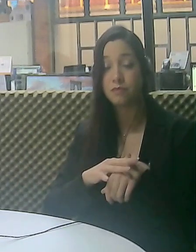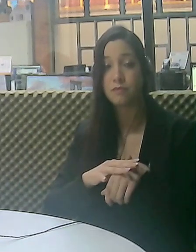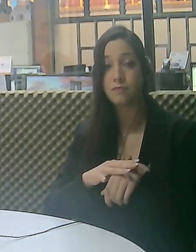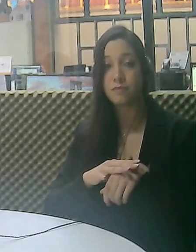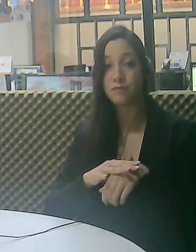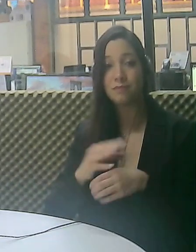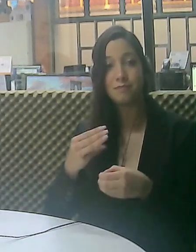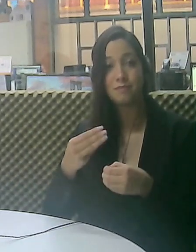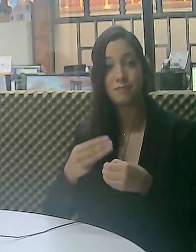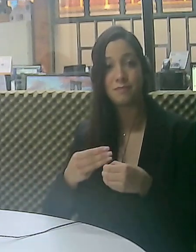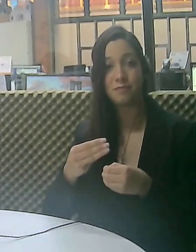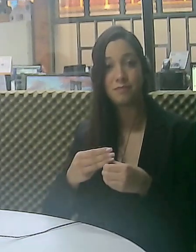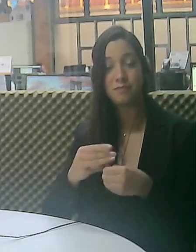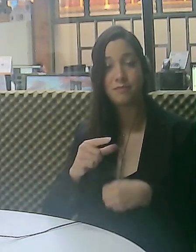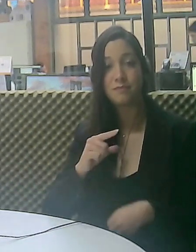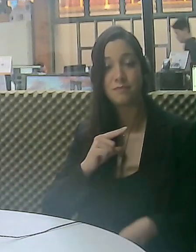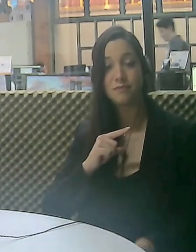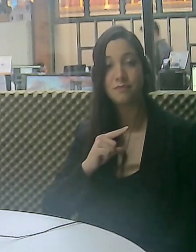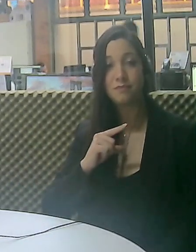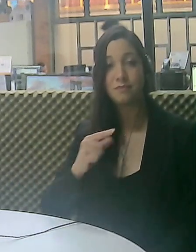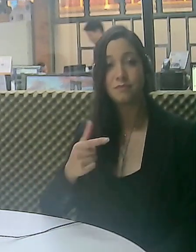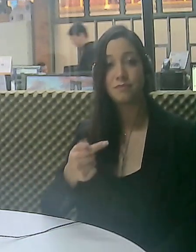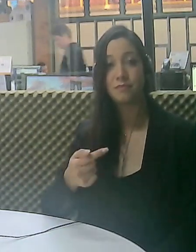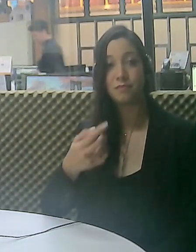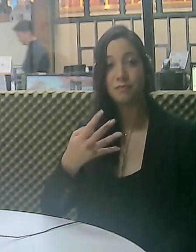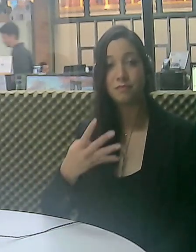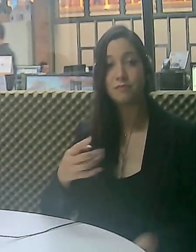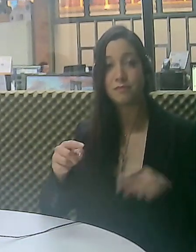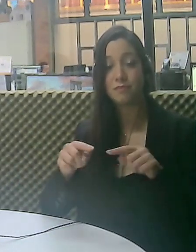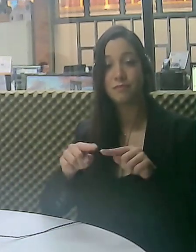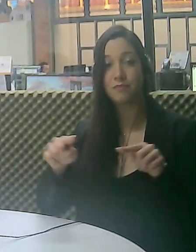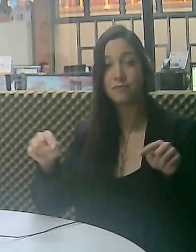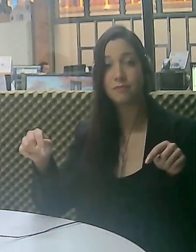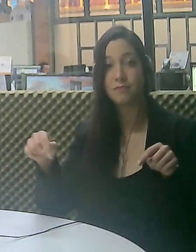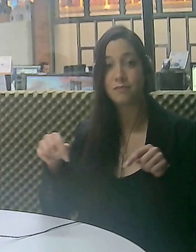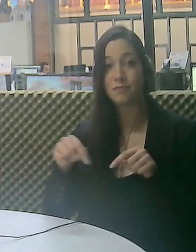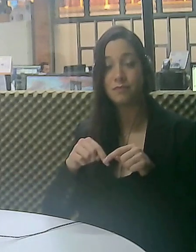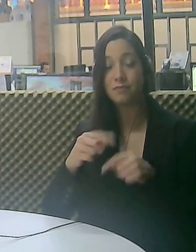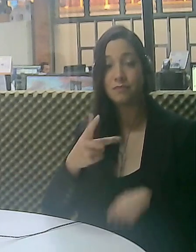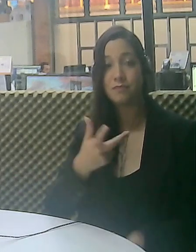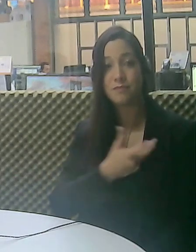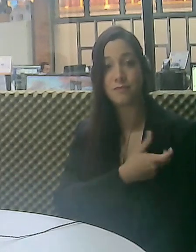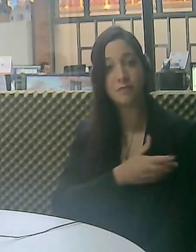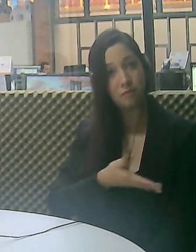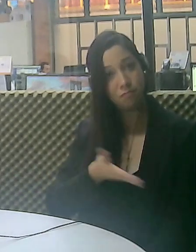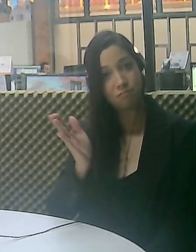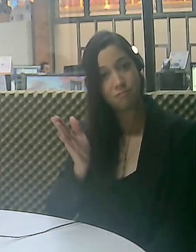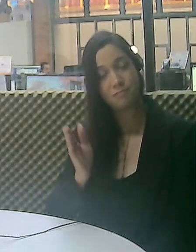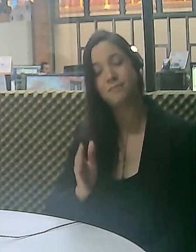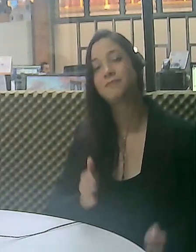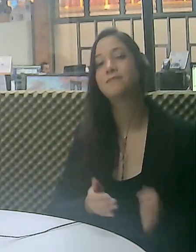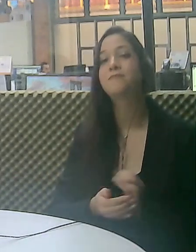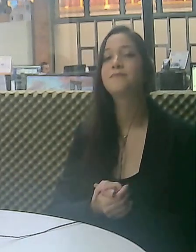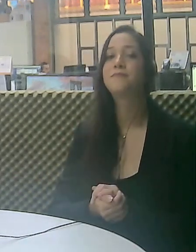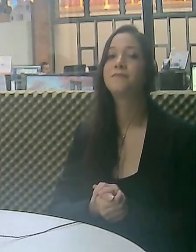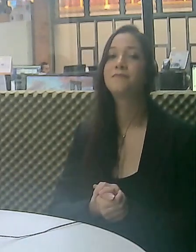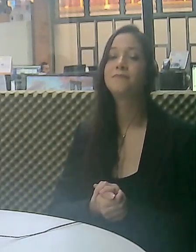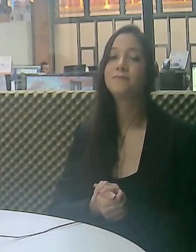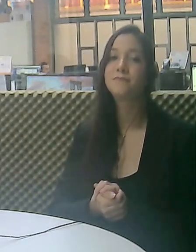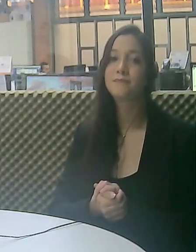O município tem à disposição 74 salas de vacina, então não perca tempo.